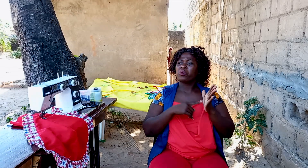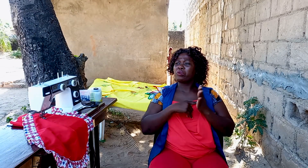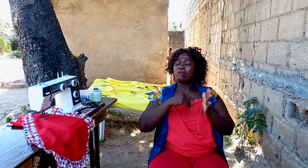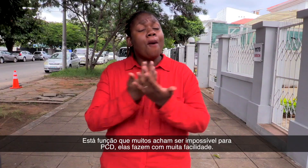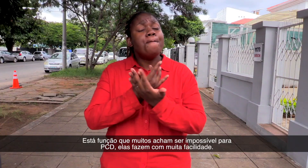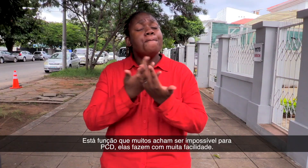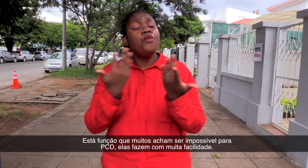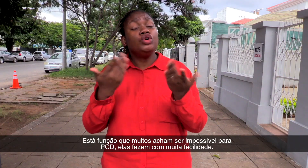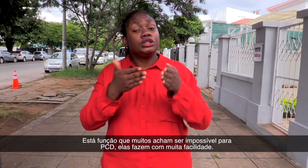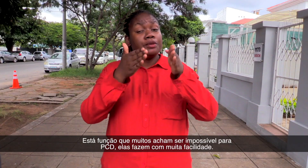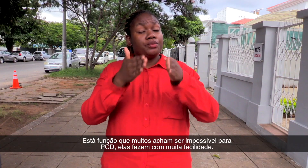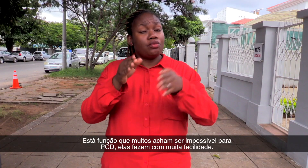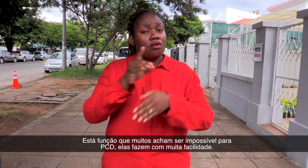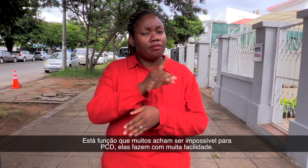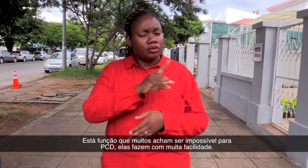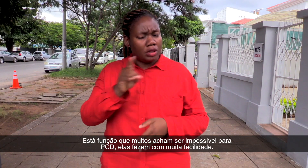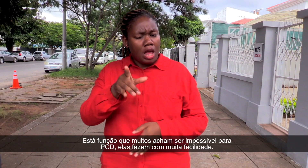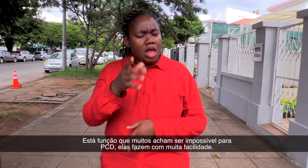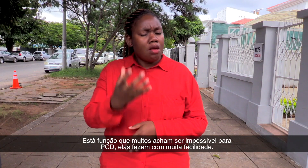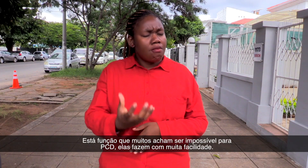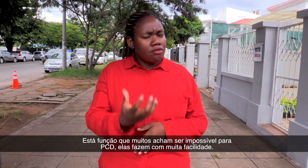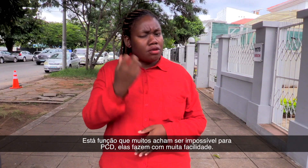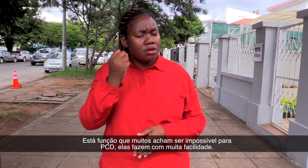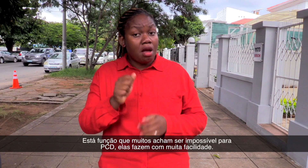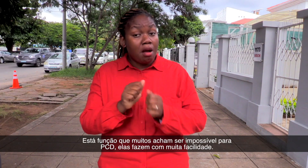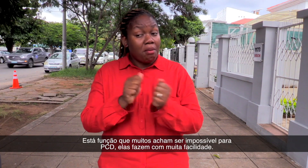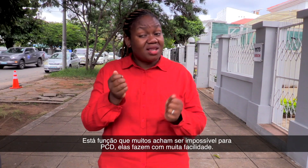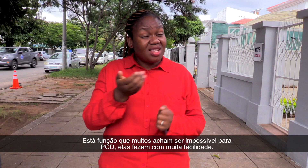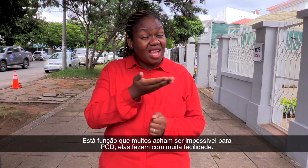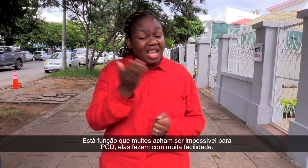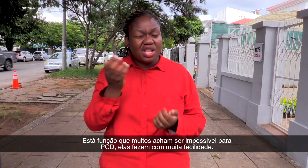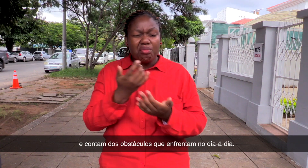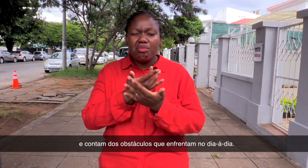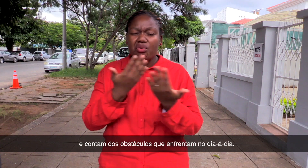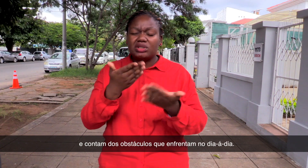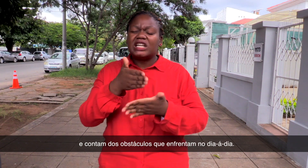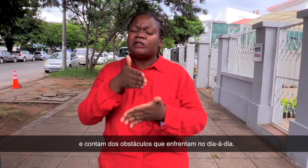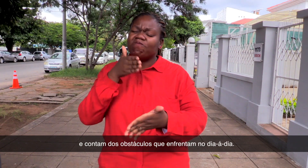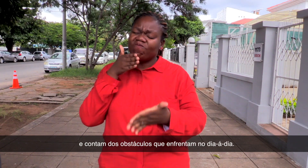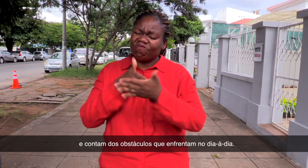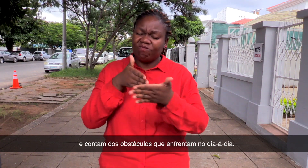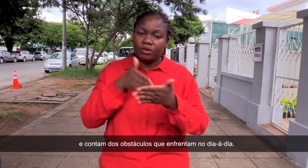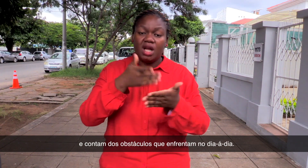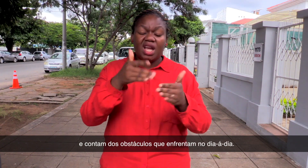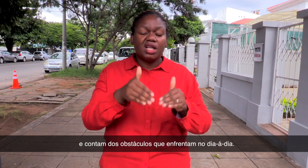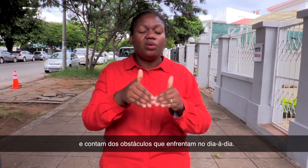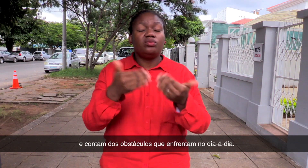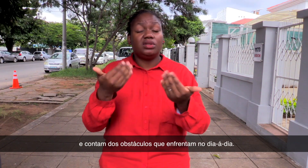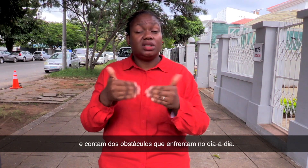Esta função, que muitos acham ser difícil para pessoas com deficiência, elas fazem com muita facilidade e contam dos